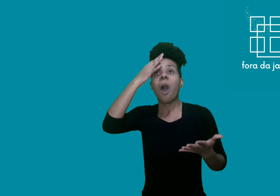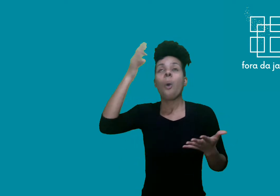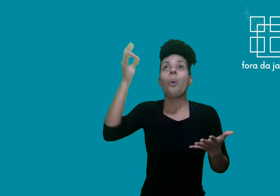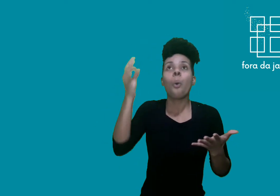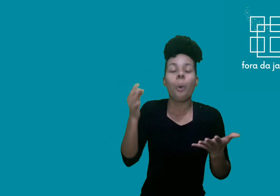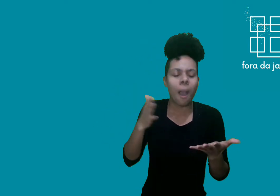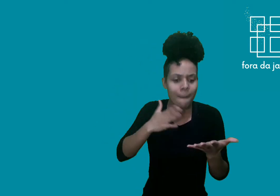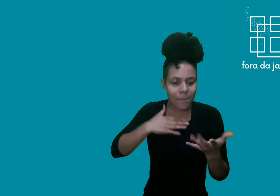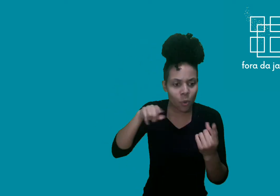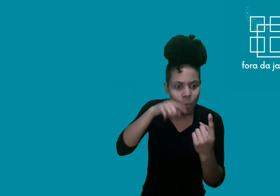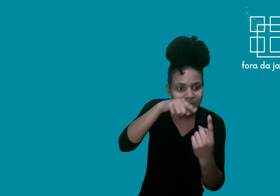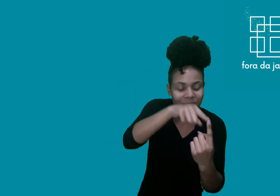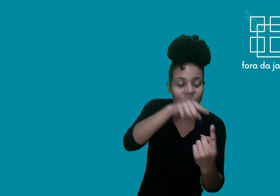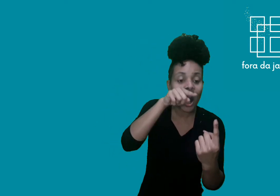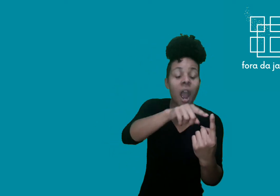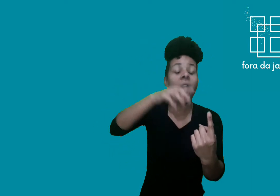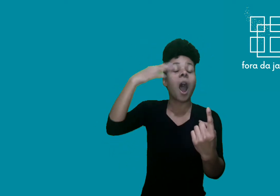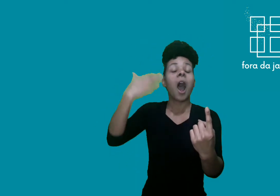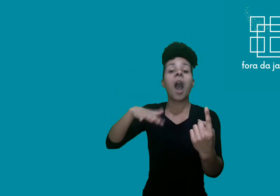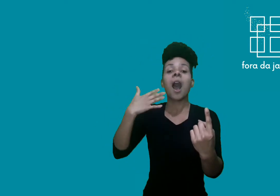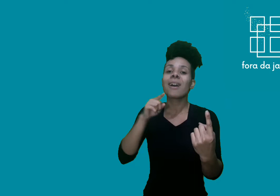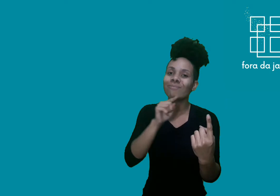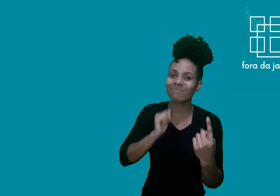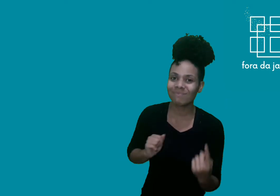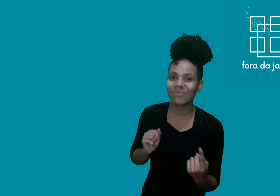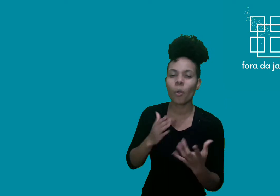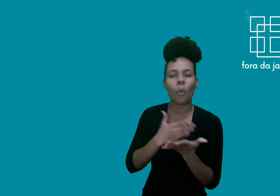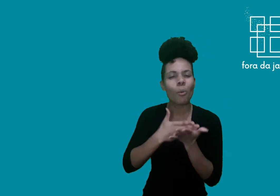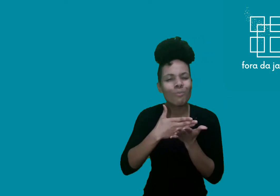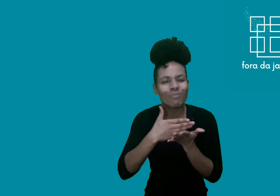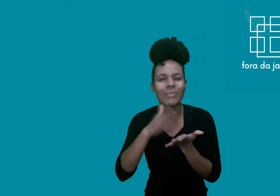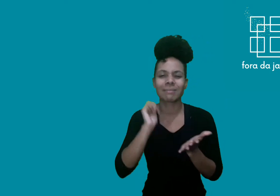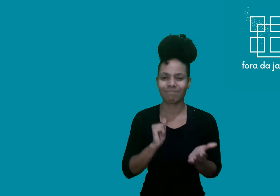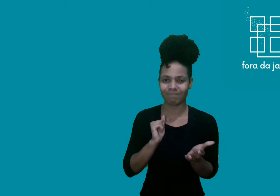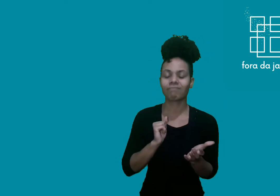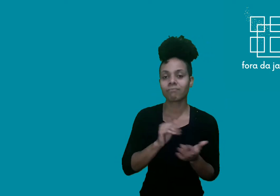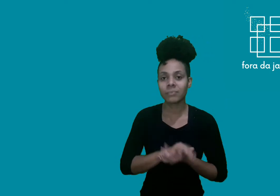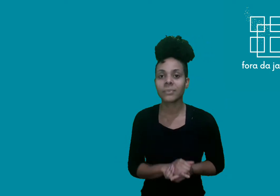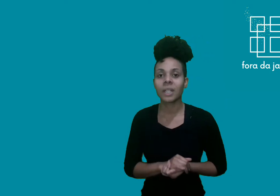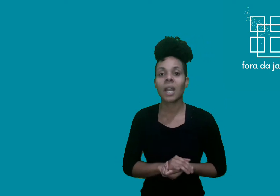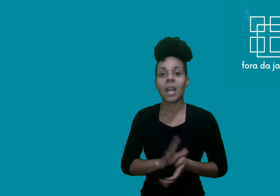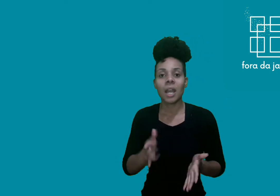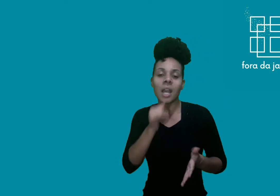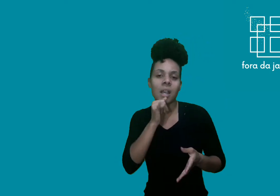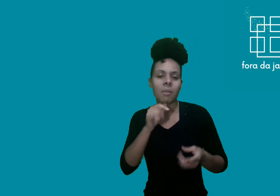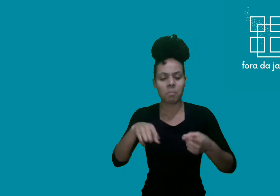A gente sai do automático e começa a olhar para a gente. E então, só depois disso, a gente começa a